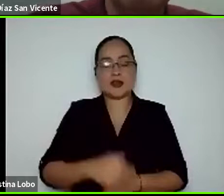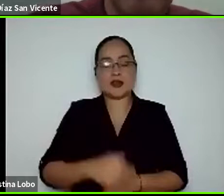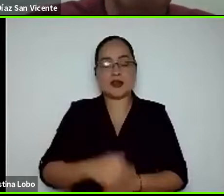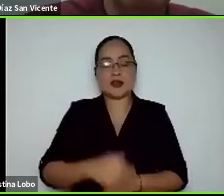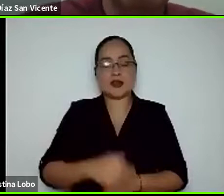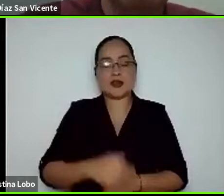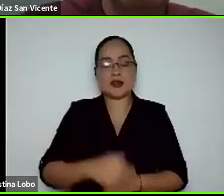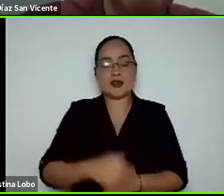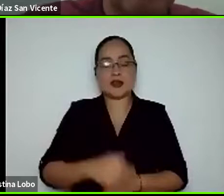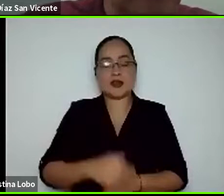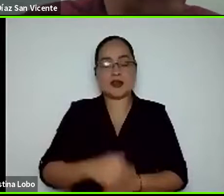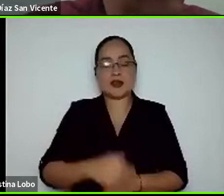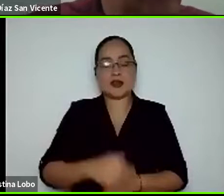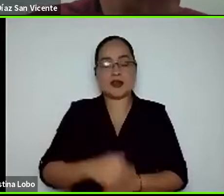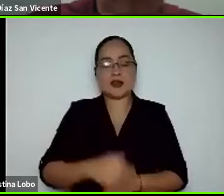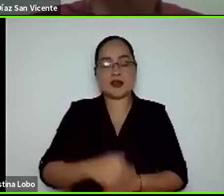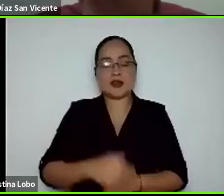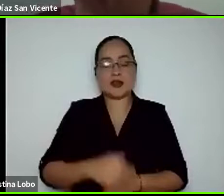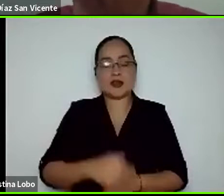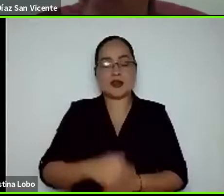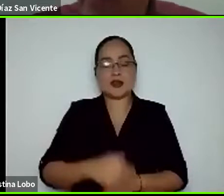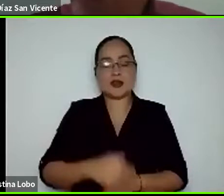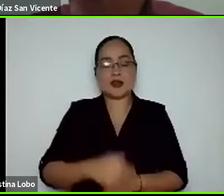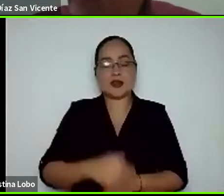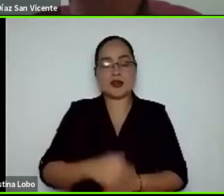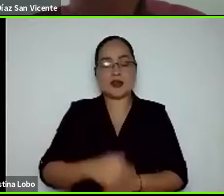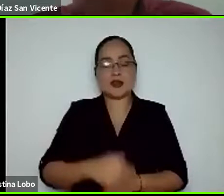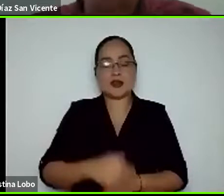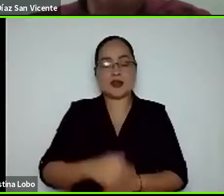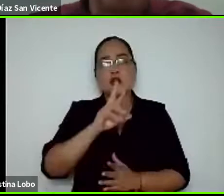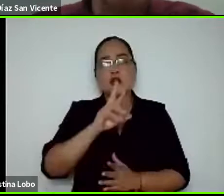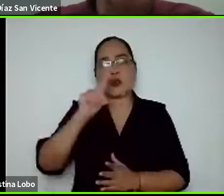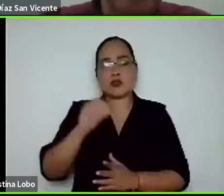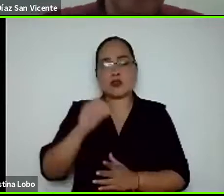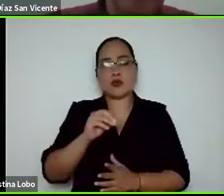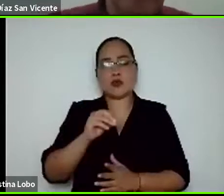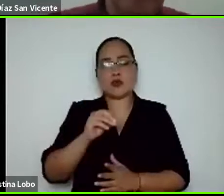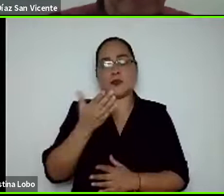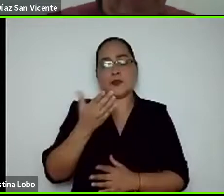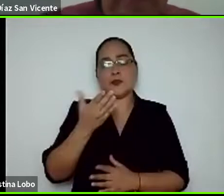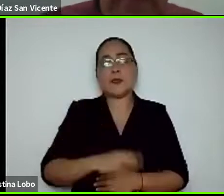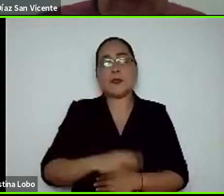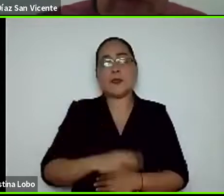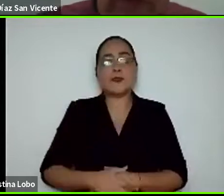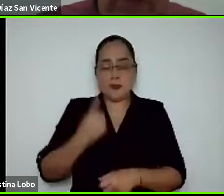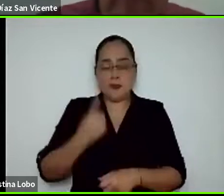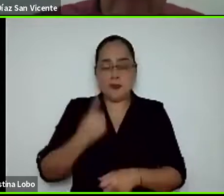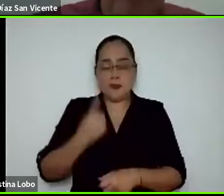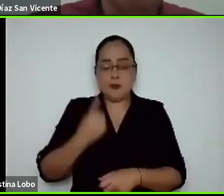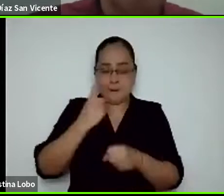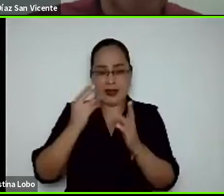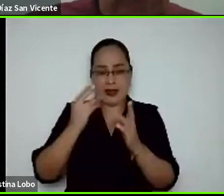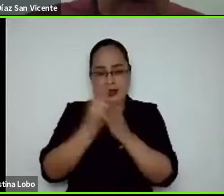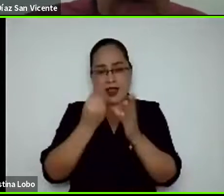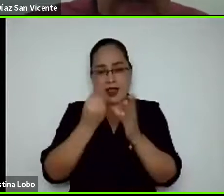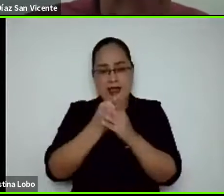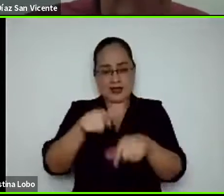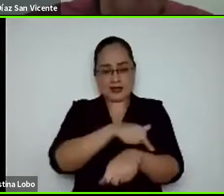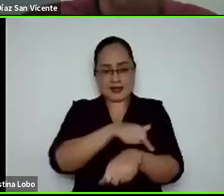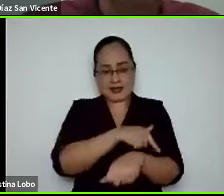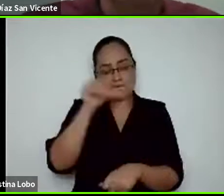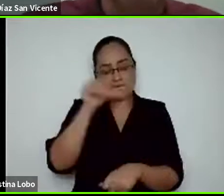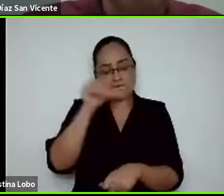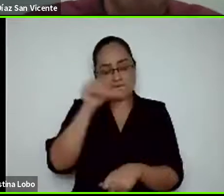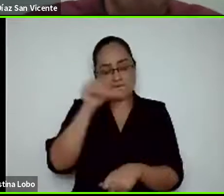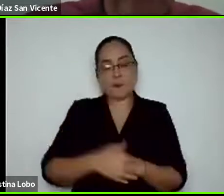Niembro y esta sesión inicial del diplomado. A todas las personas que nos hicieron el favor de vernos el día